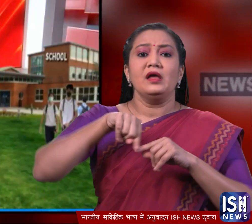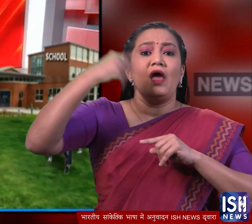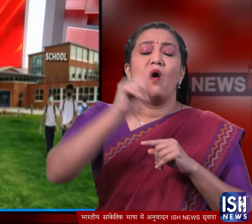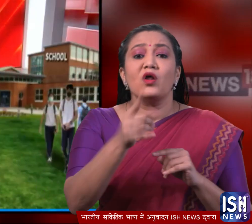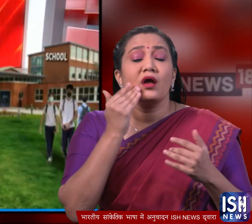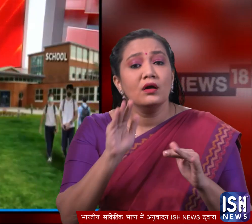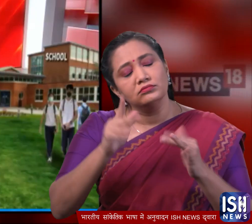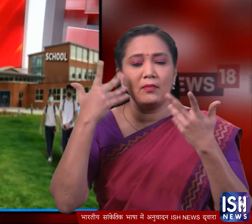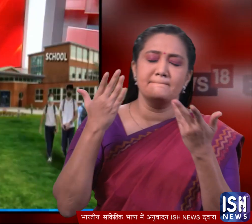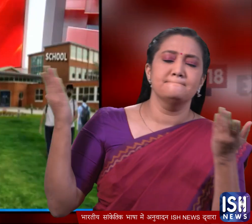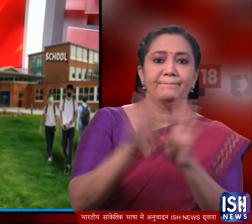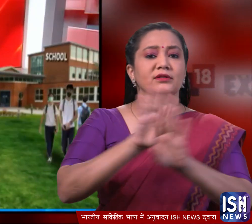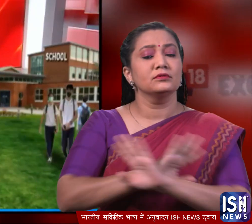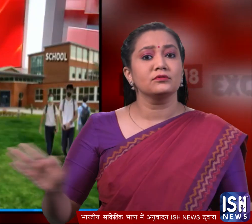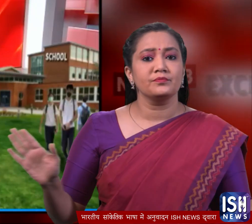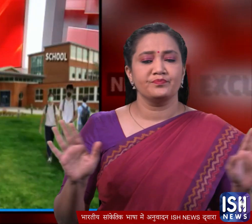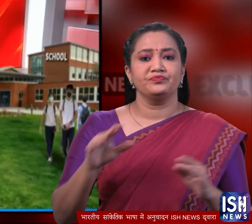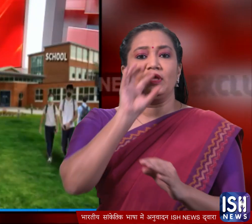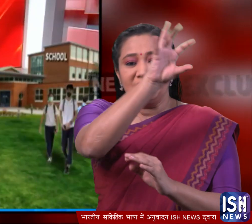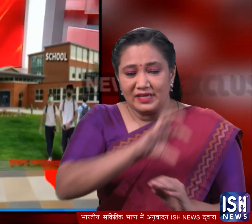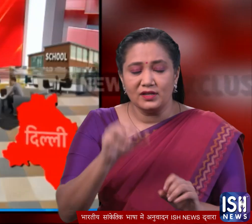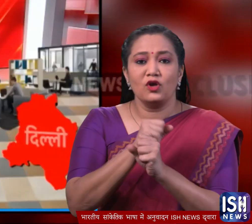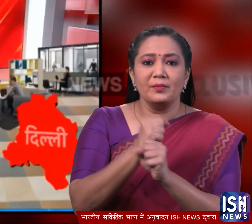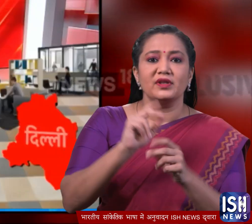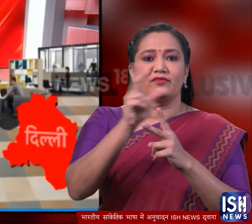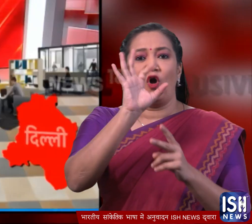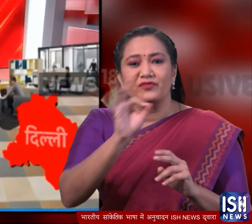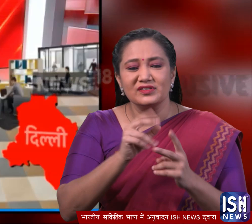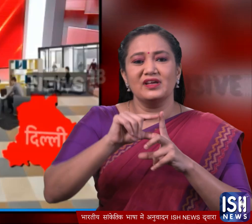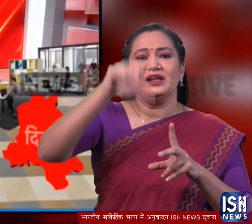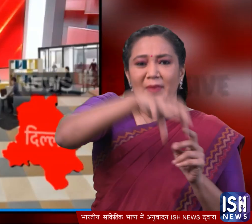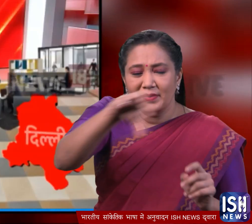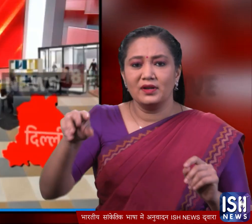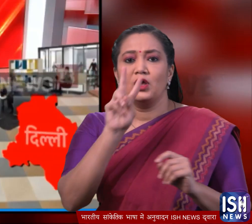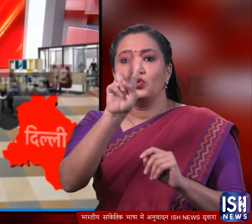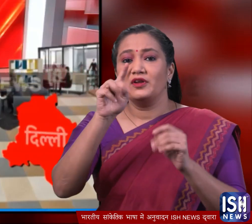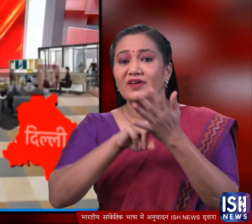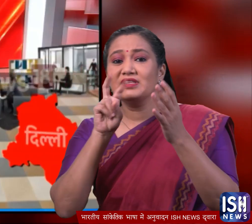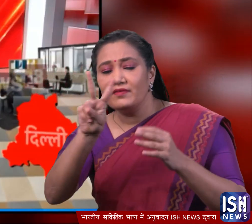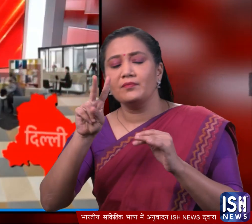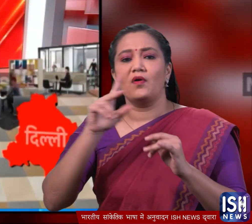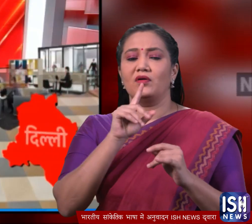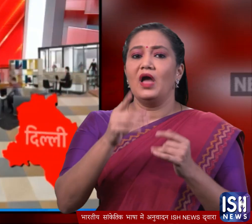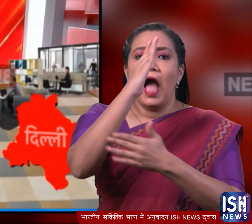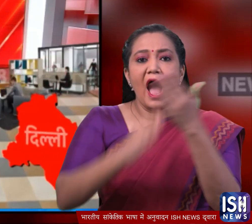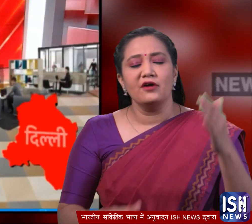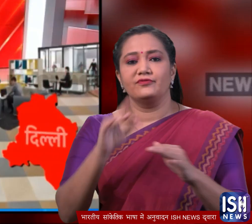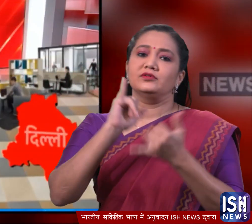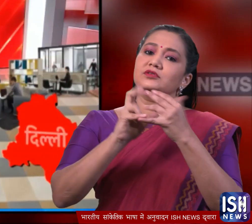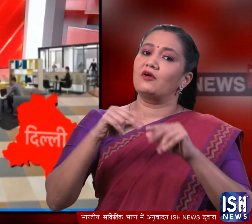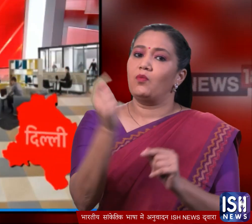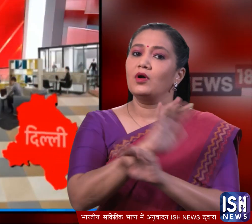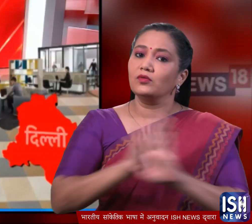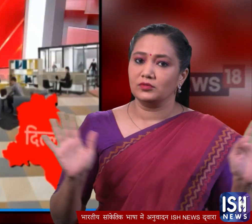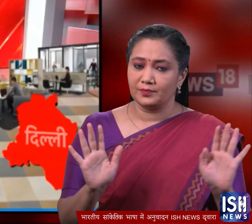अगले आदेश तक पूरी तरह बंद रखे जाएंगे। राज्य सरकारों के जितने भी विभाग हैं उनमें 21 नवंबर तक आधे स्टाफ को ही काम करने